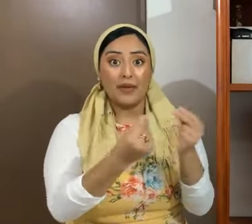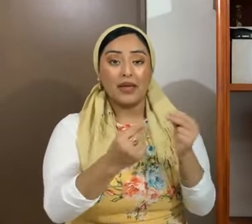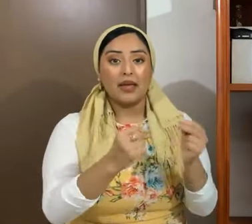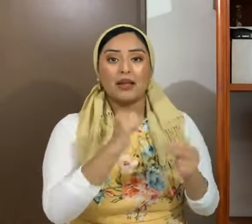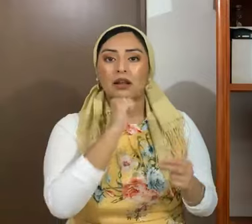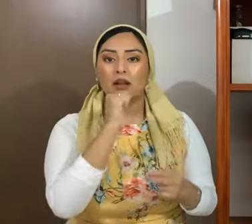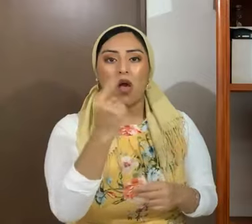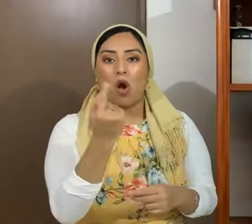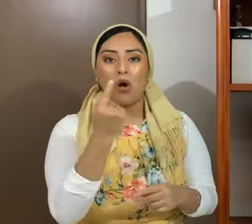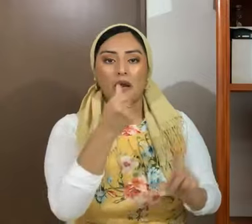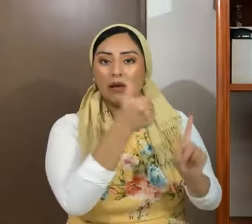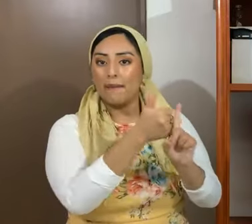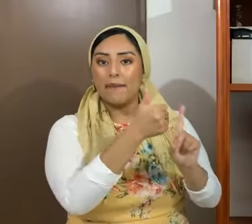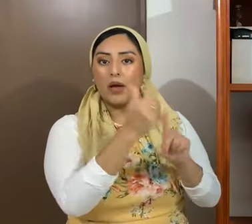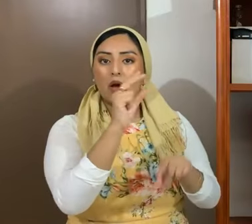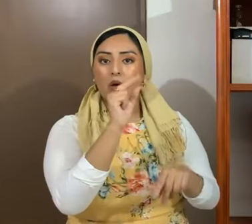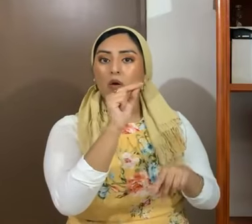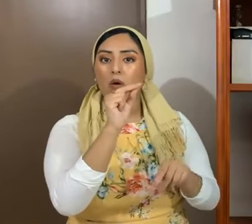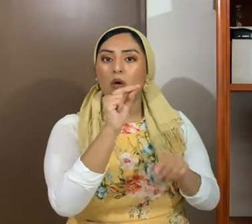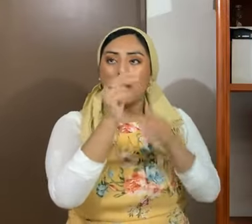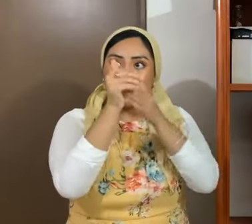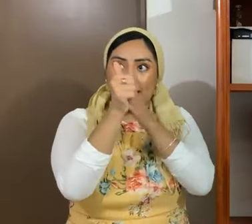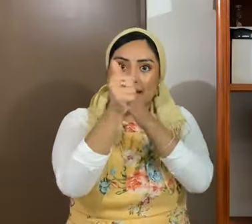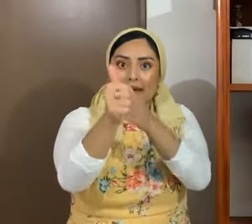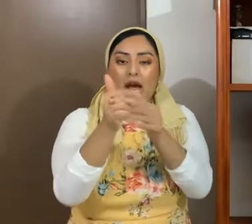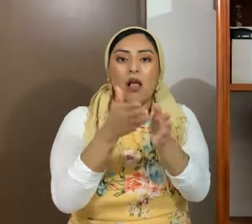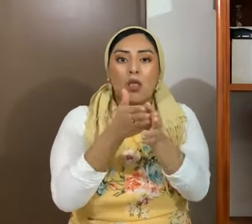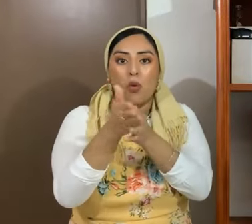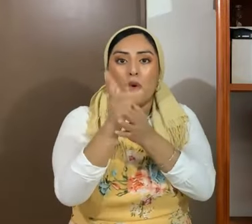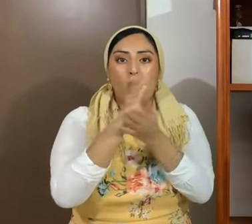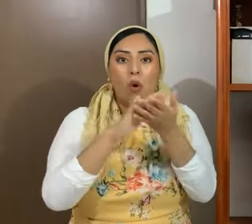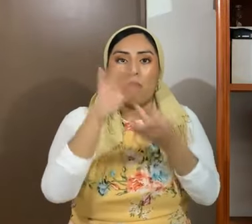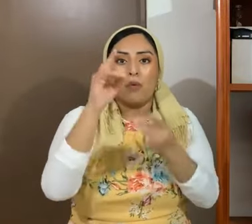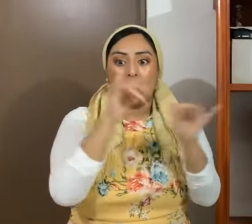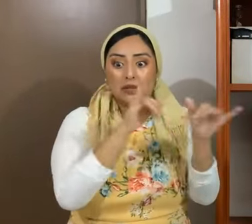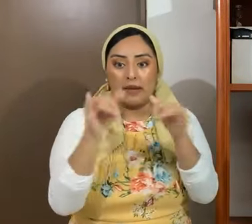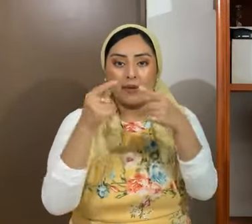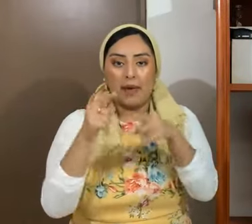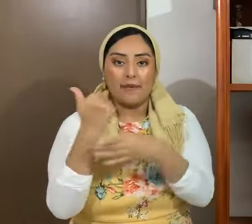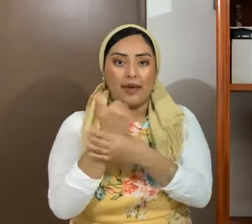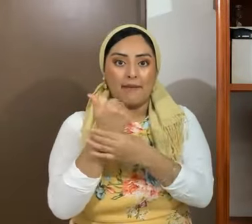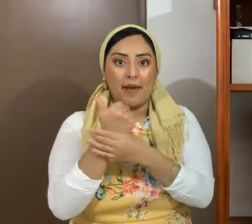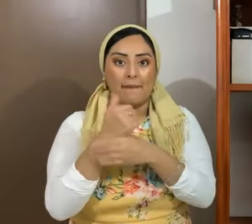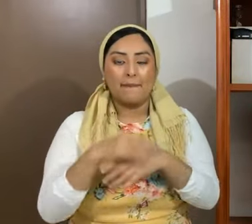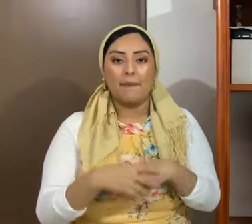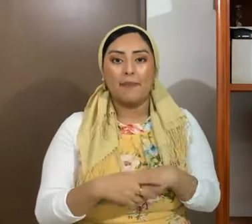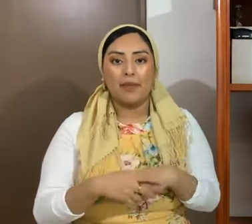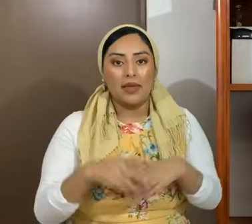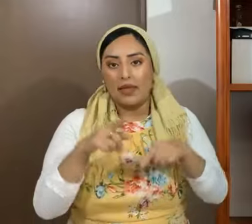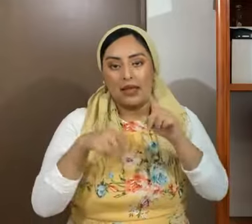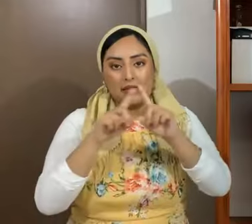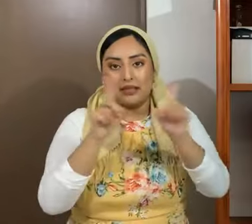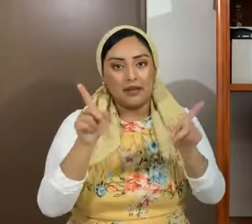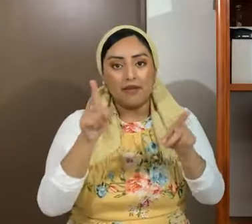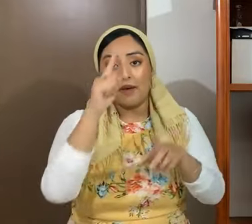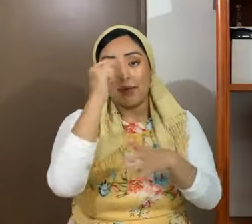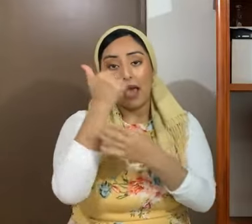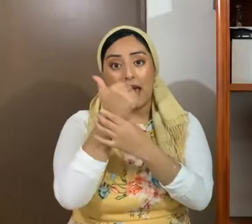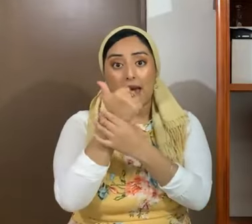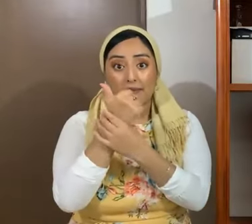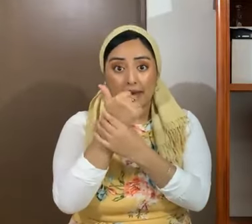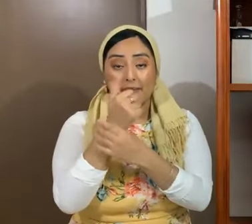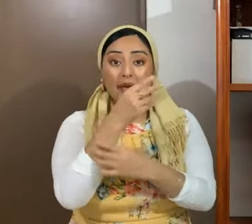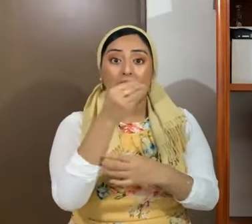fuera idea de ella, sino fuera dirigido por el Ruach HaKodesh, así como sucedía con Abraham. Y es que no podía ser diferente, porque